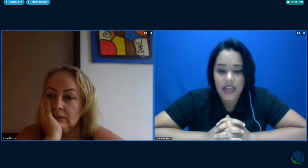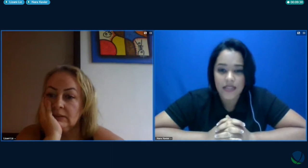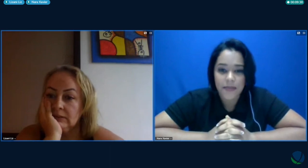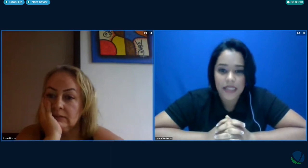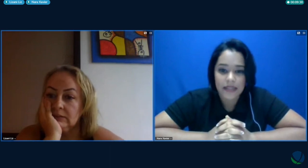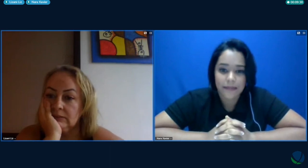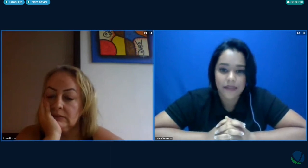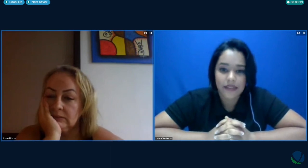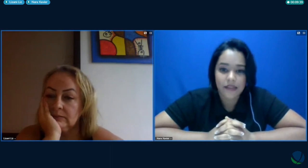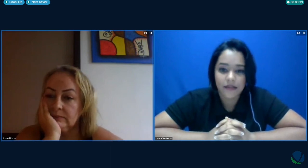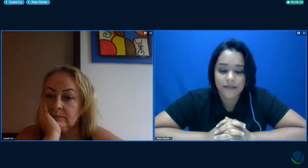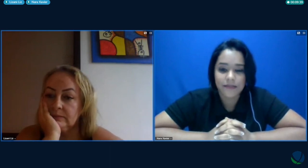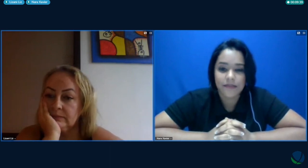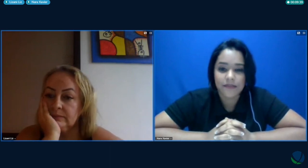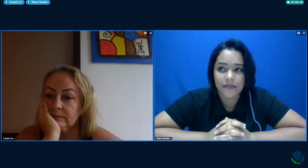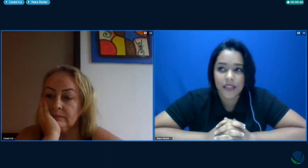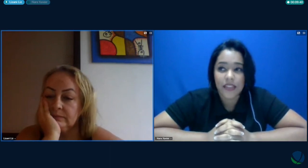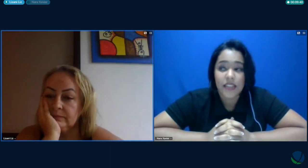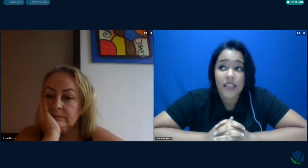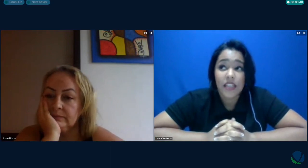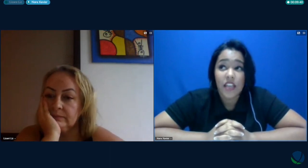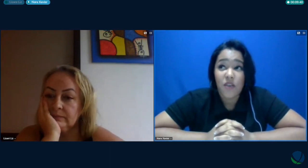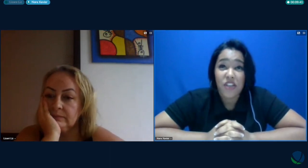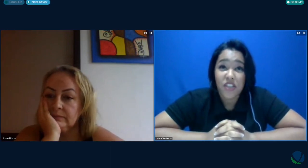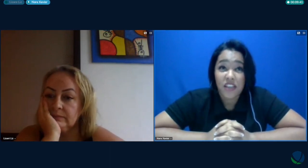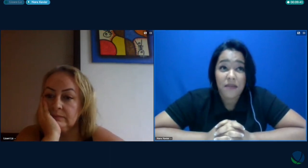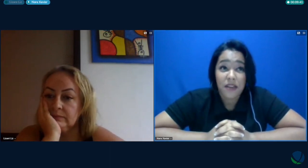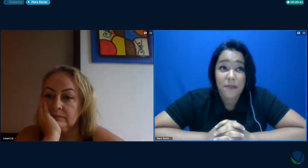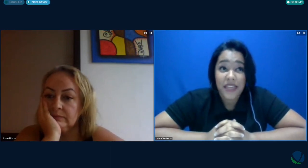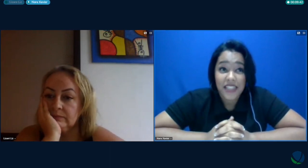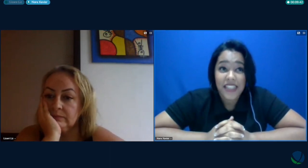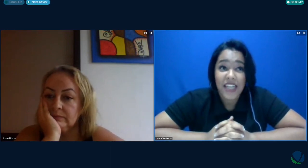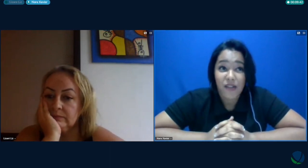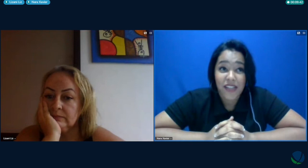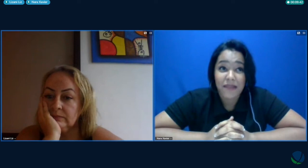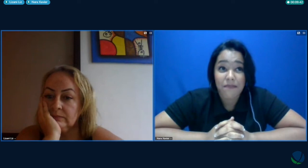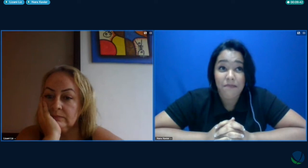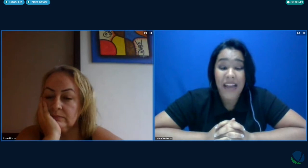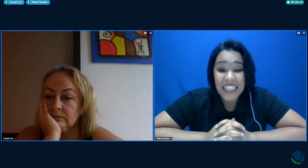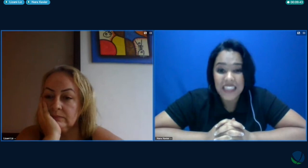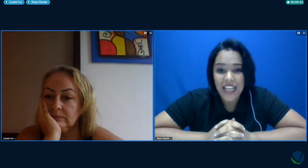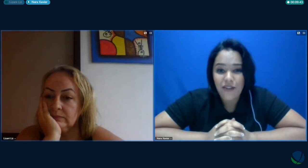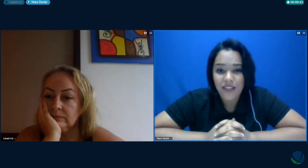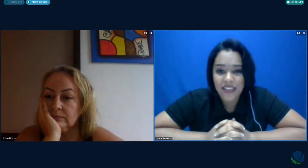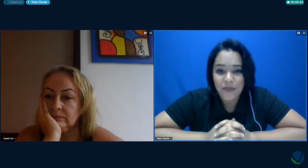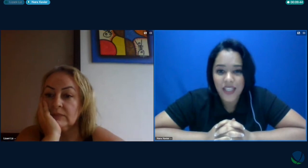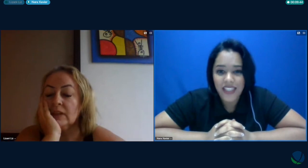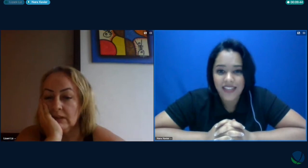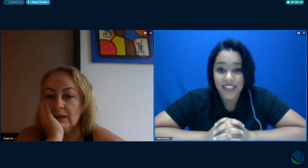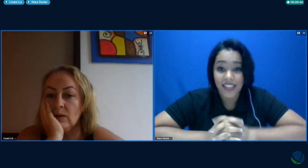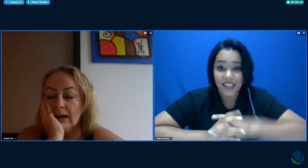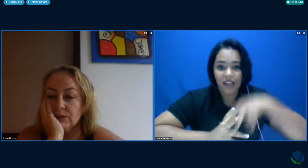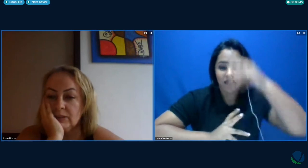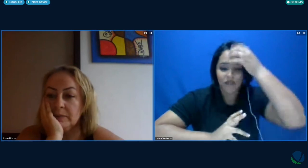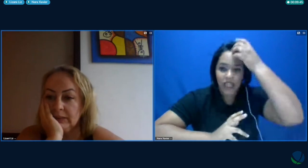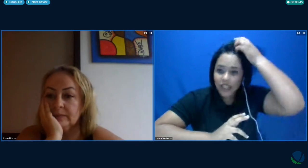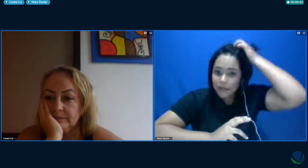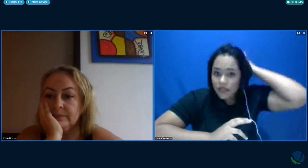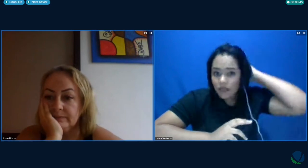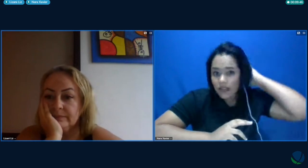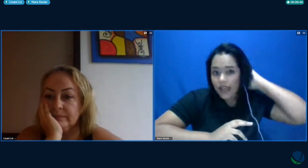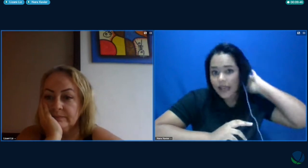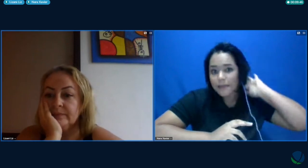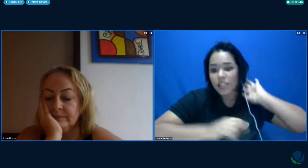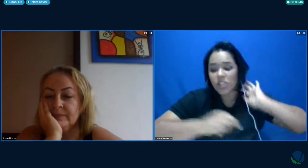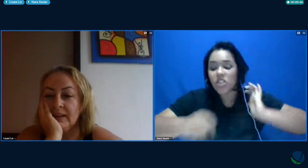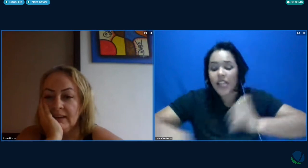ficar em casa participando. Eu acho que presencial tem mais nervosismo ainda. Eu acho. Vendo a